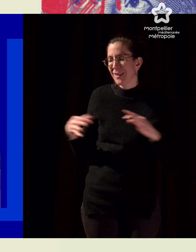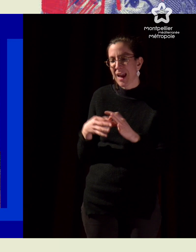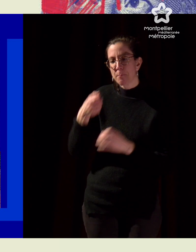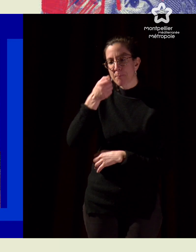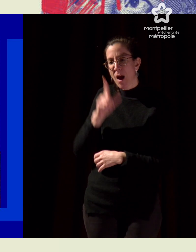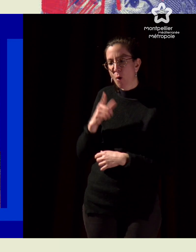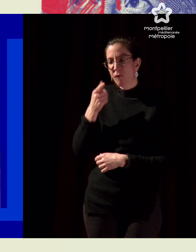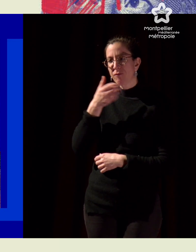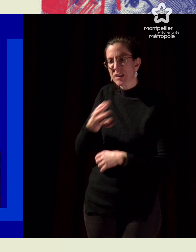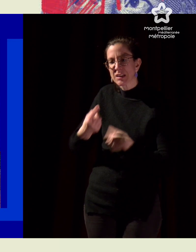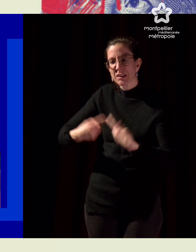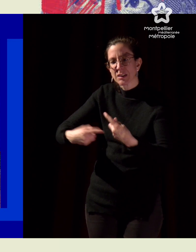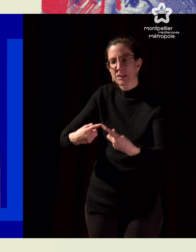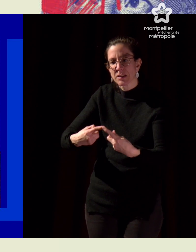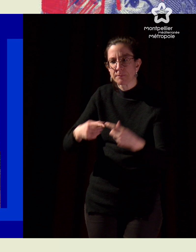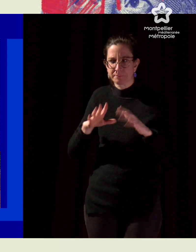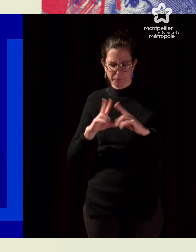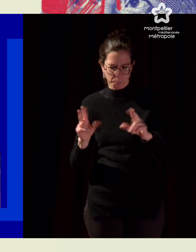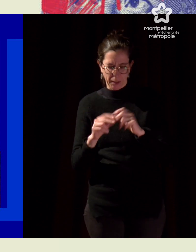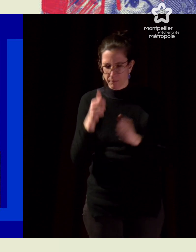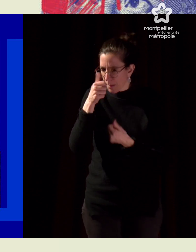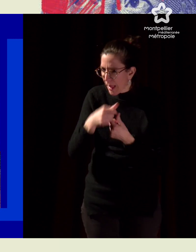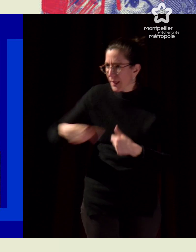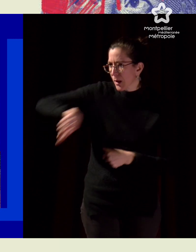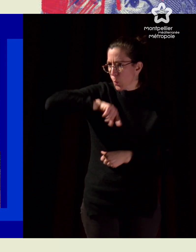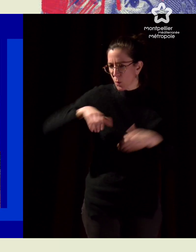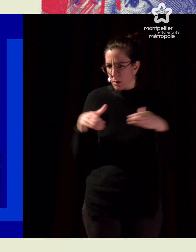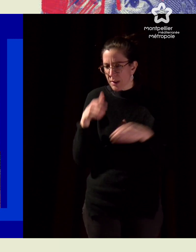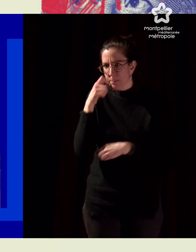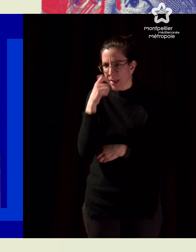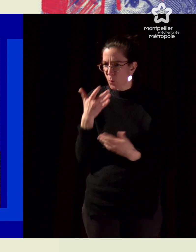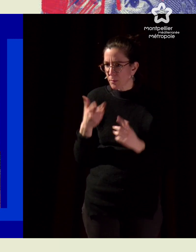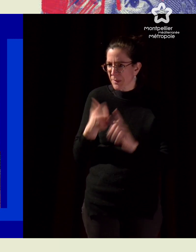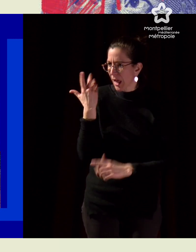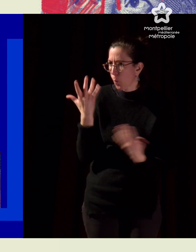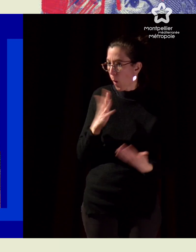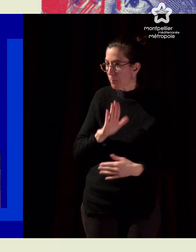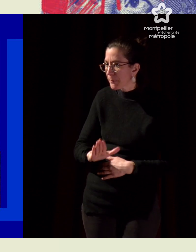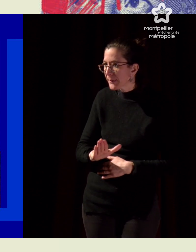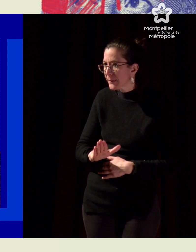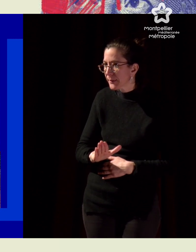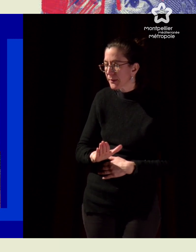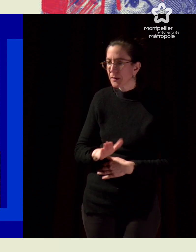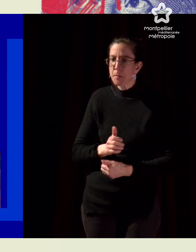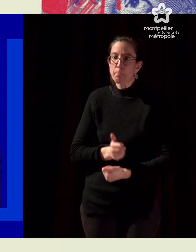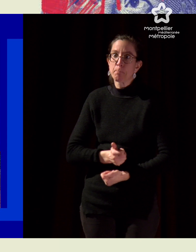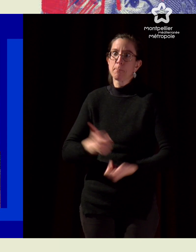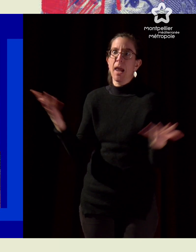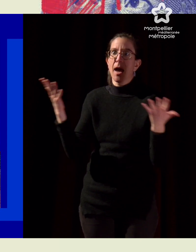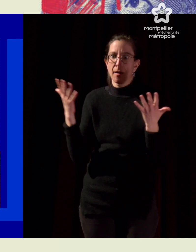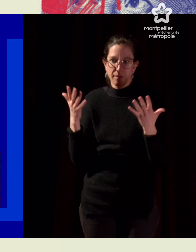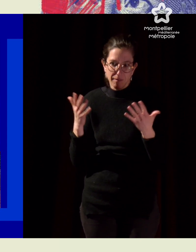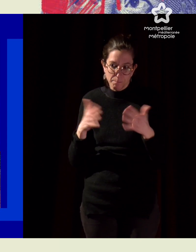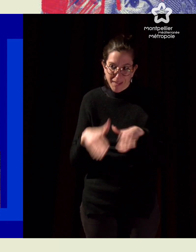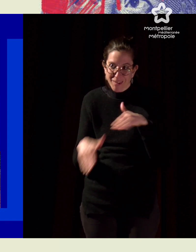vais juste vous rappeler qu'on est une espèce qui a une particularité de dingue, c'est d'avoir plein de manières de faire famille à